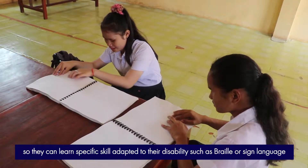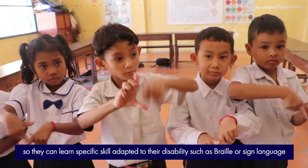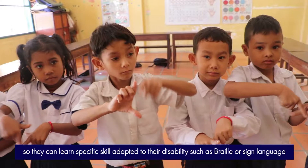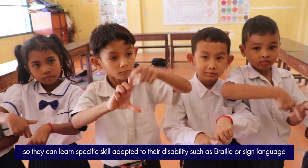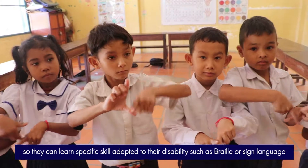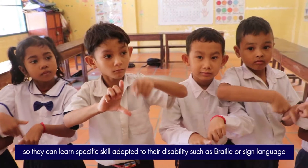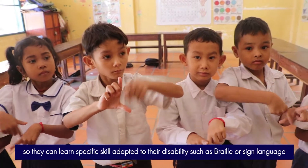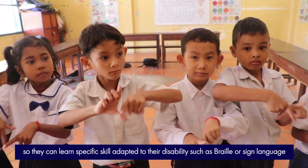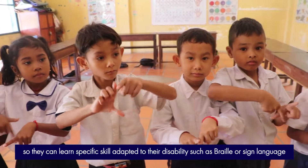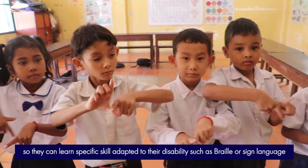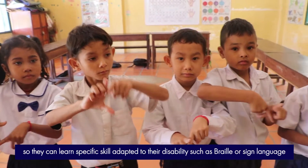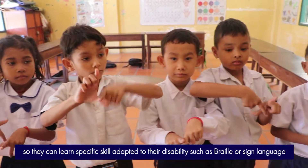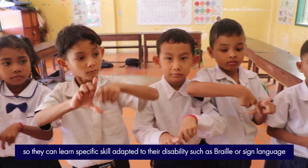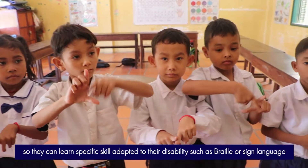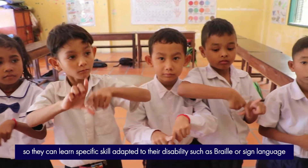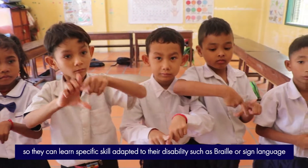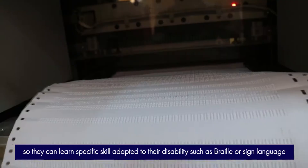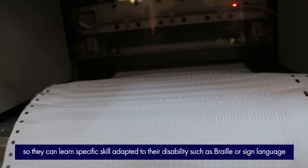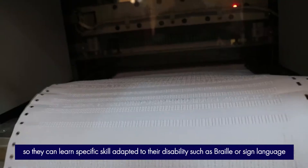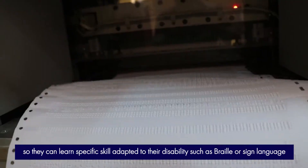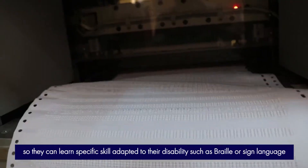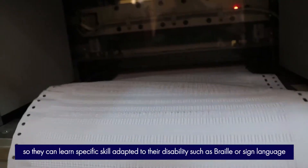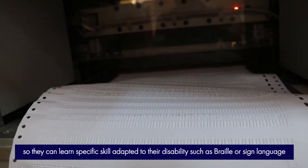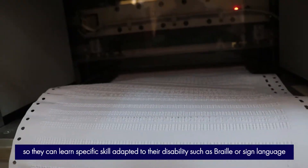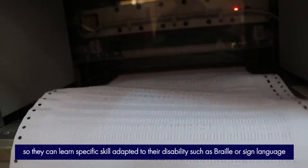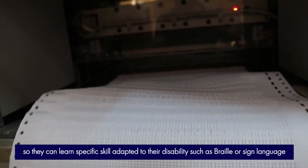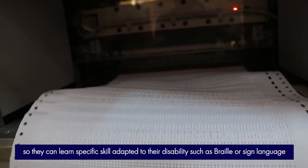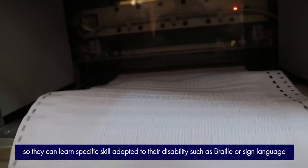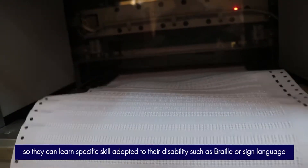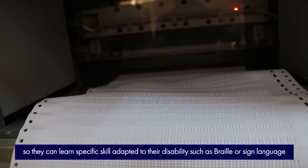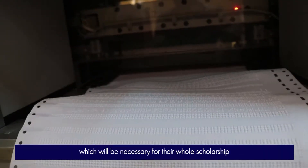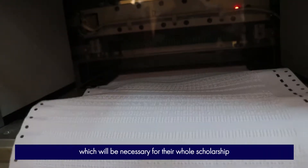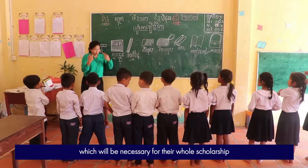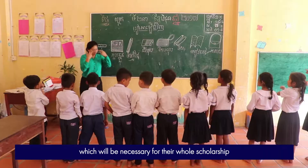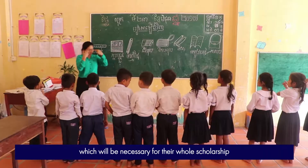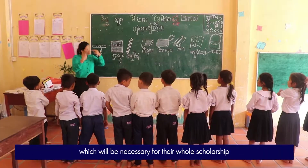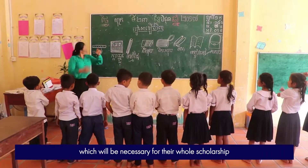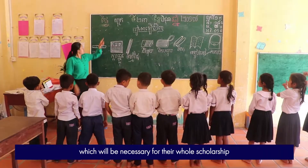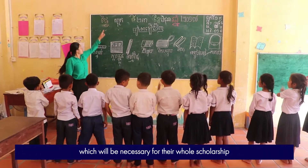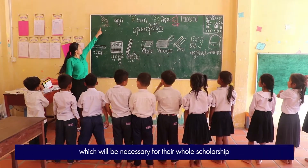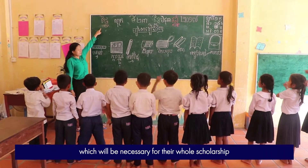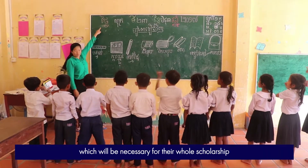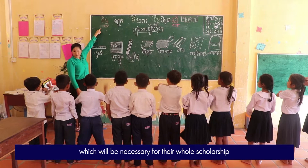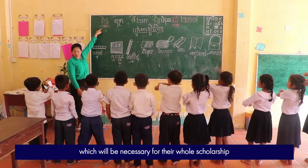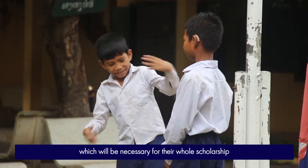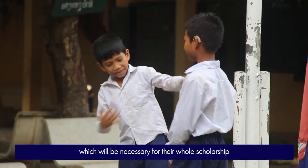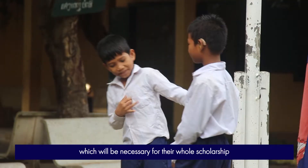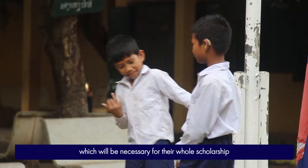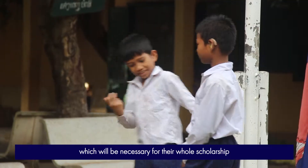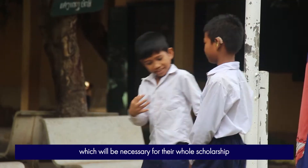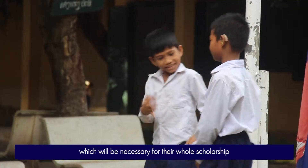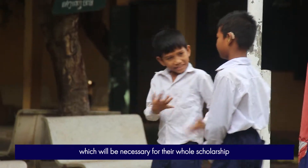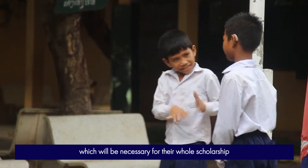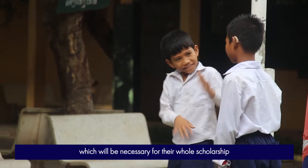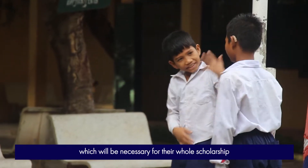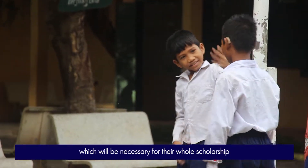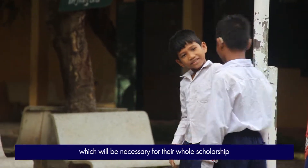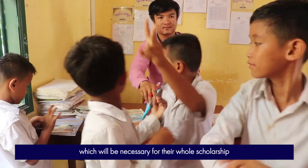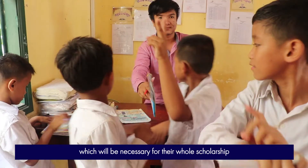នឹងពិការភាពរបស់ពួកគេដូចជាអក្សរប្រៃភាសាសញ្ញាដែលមានសារៈសំខាន់យ៉ាងខ្លាំងសម្រាប់ជាទុន